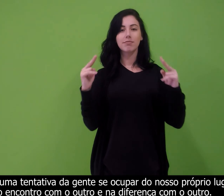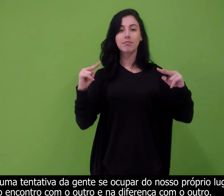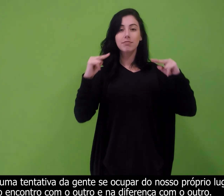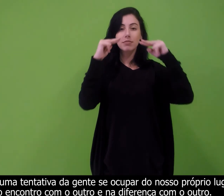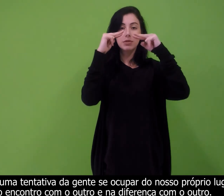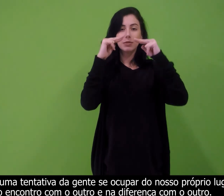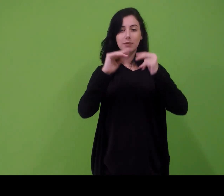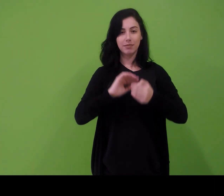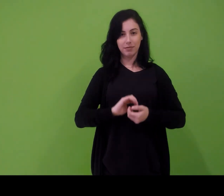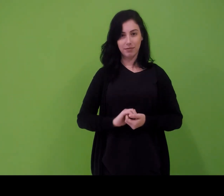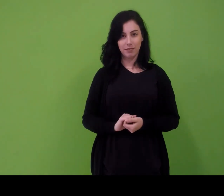do outro.